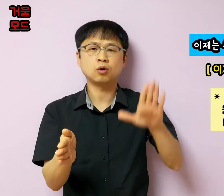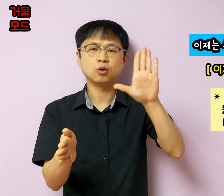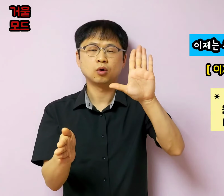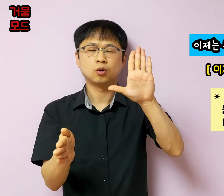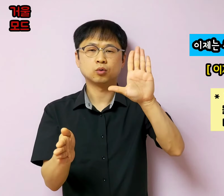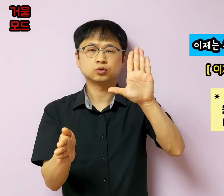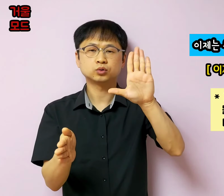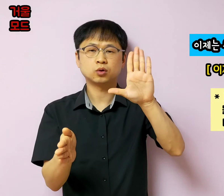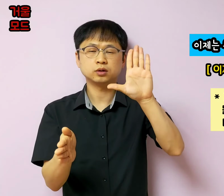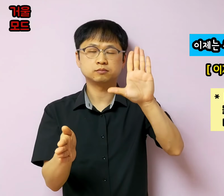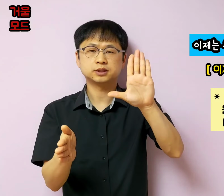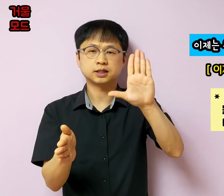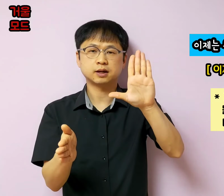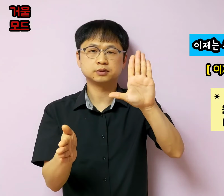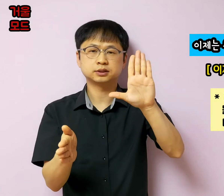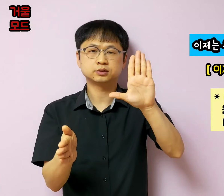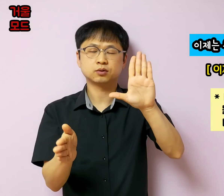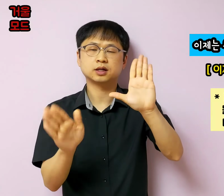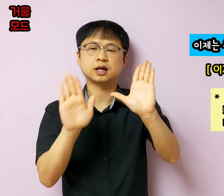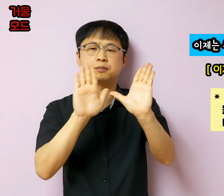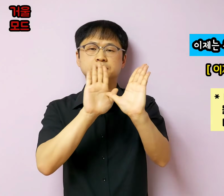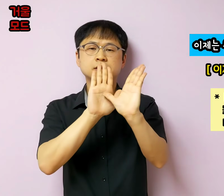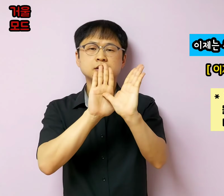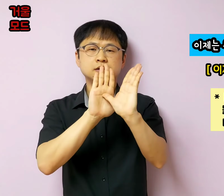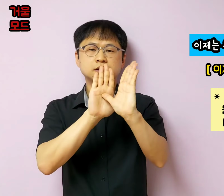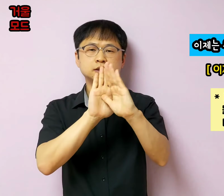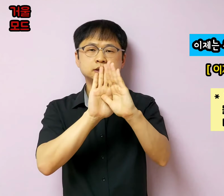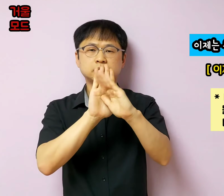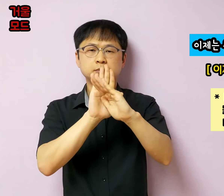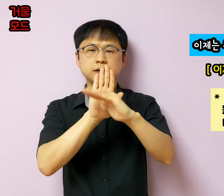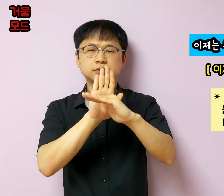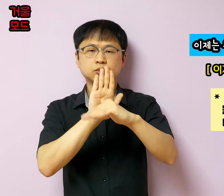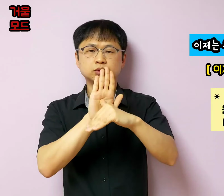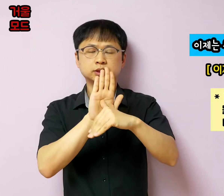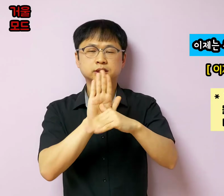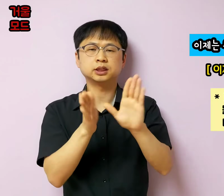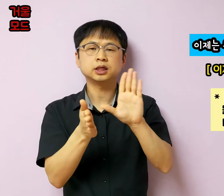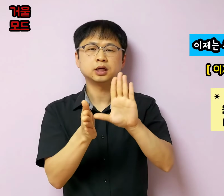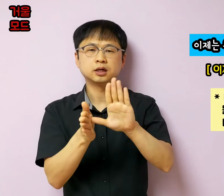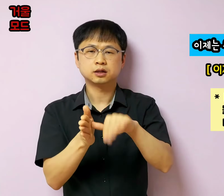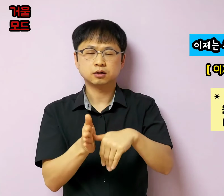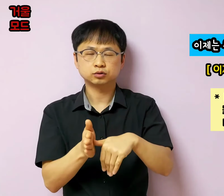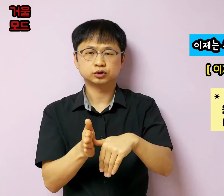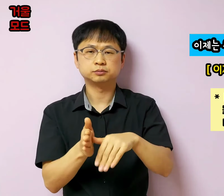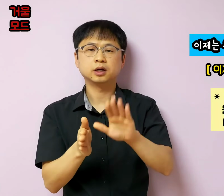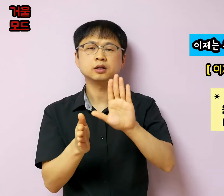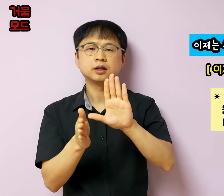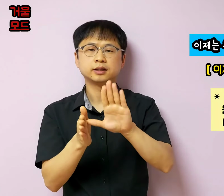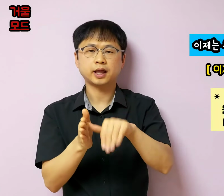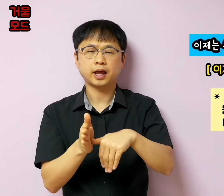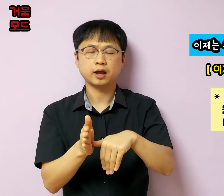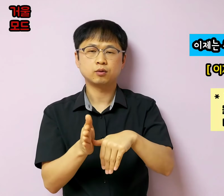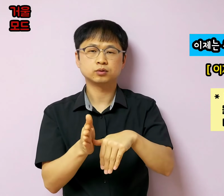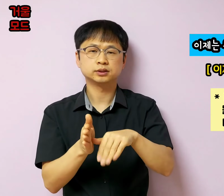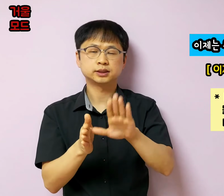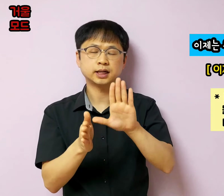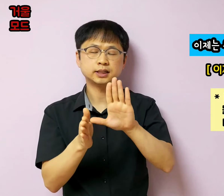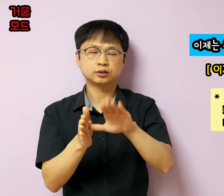세워주시고 오른손 엄지랑 나머지 네 손가락 다 펴서 시계바늘 돌듯이 꺾어주시면 때 혹은 시간이란